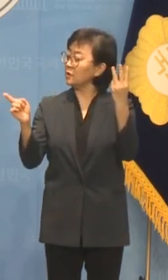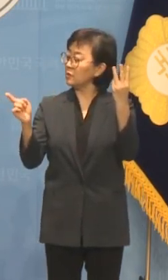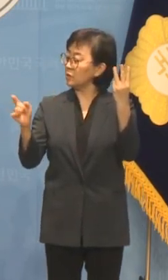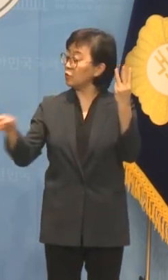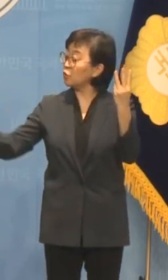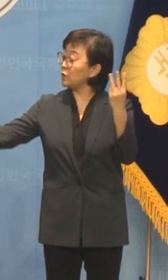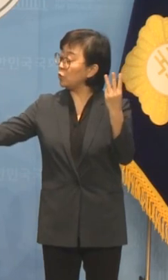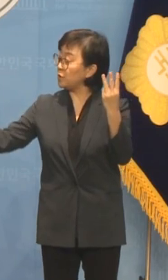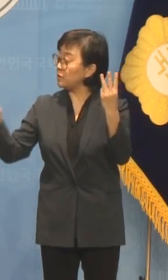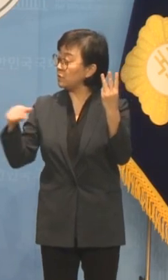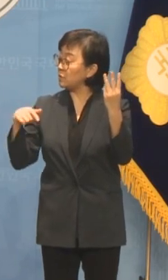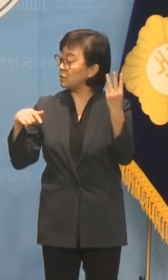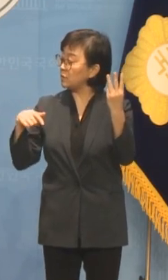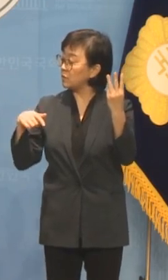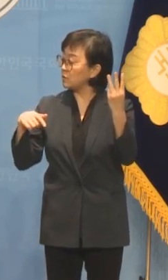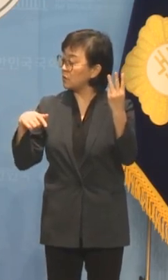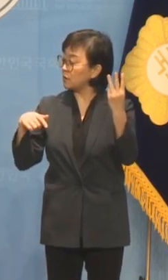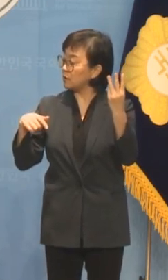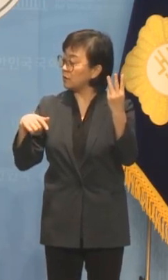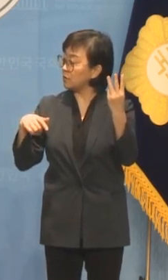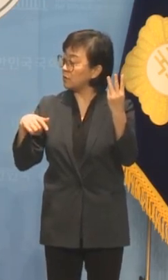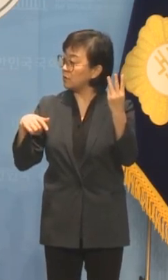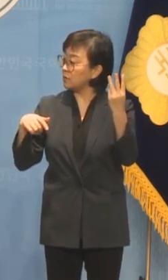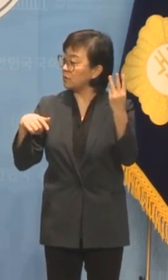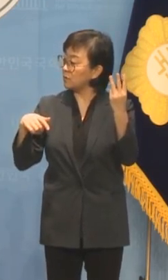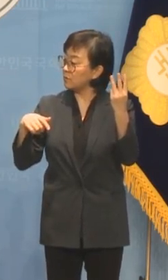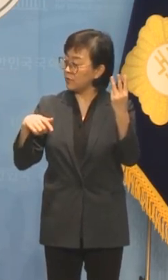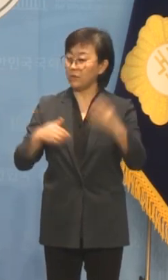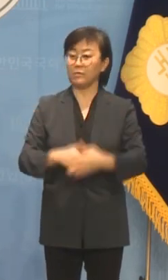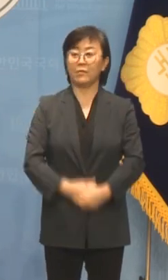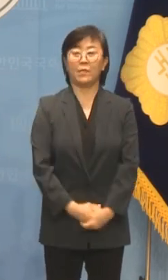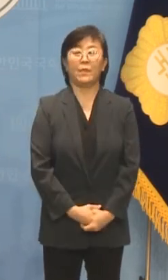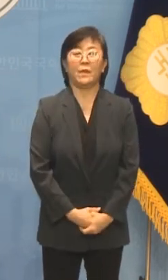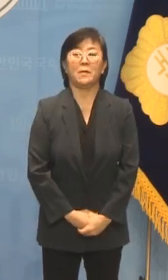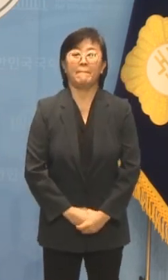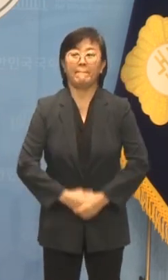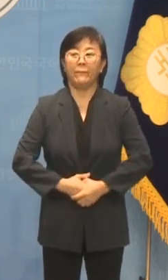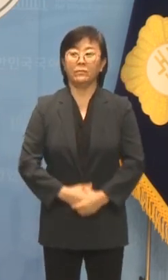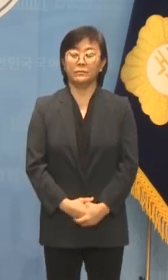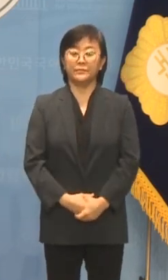잘 안 들립니까? 높일까요? 고맙습니다.